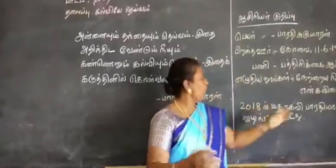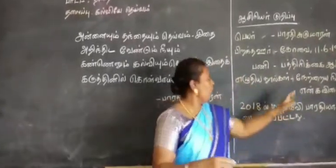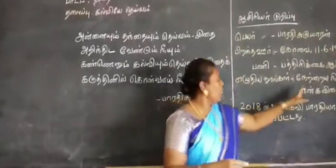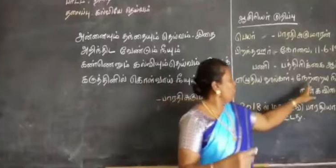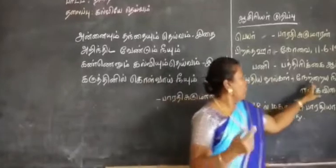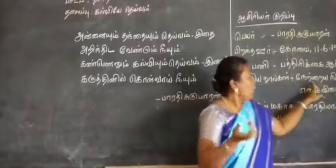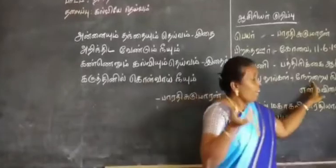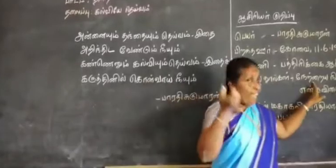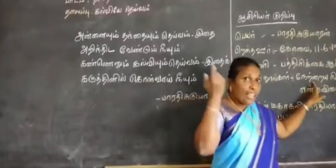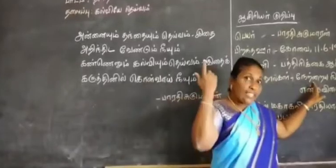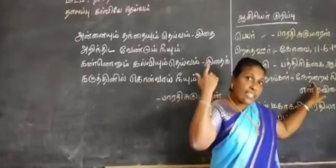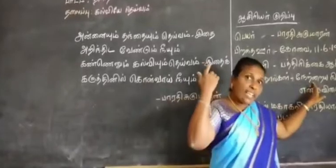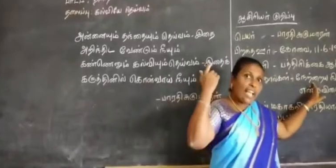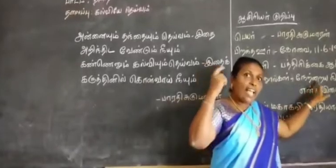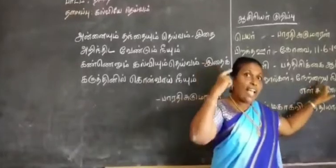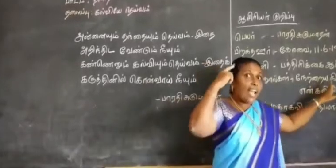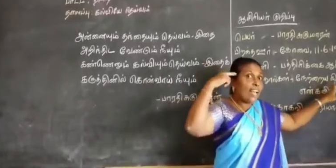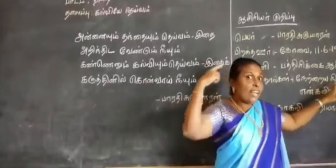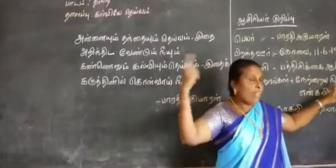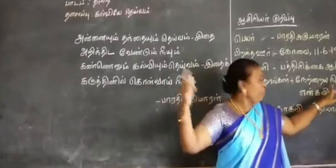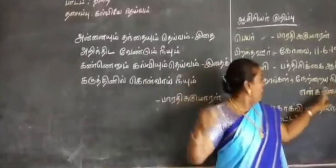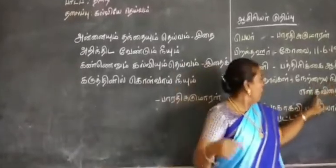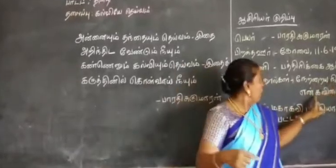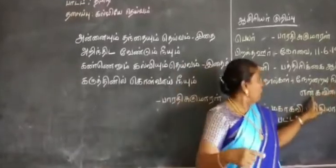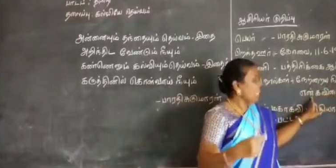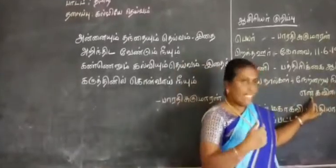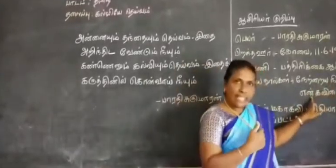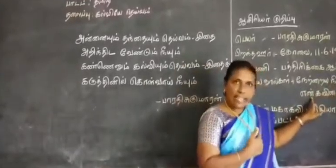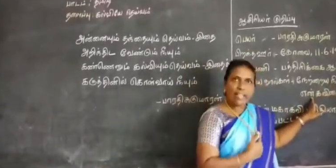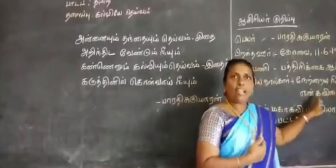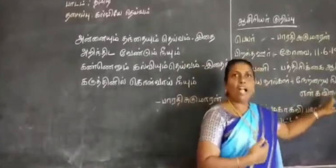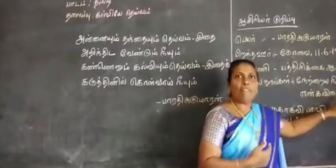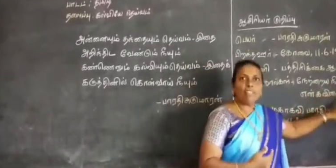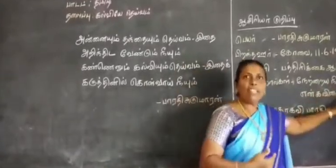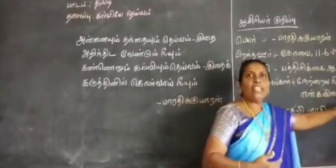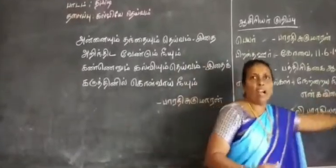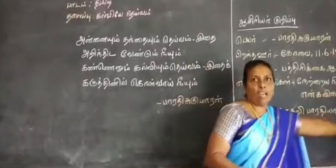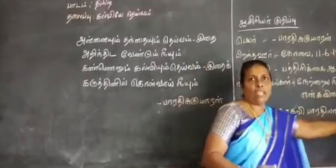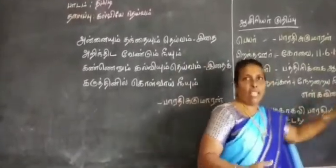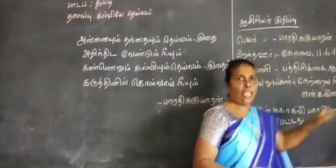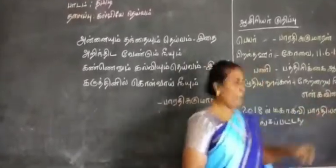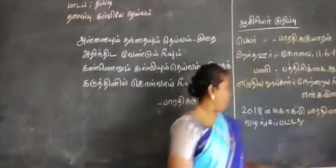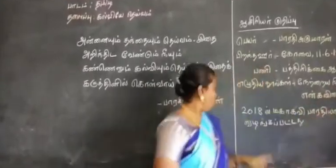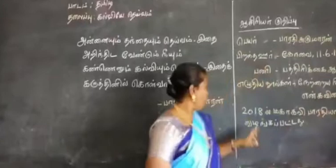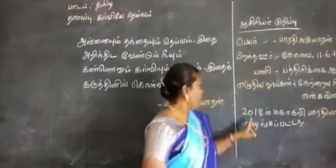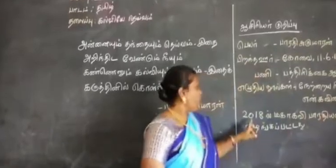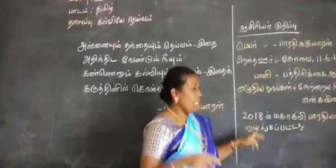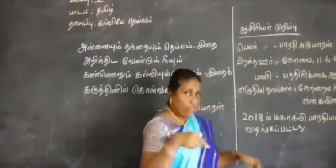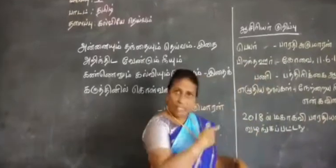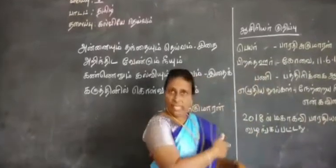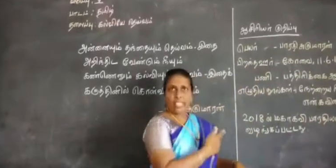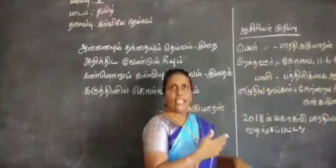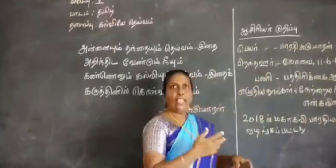நூல்கள் நேற்றைய நினைவுகள், என் கவிதை காரியே. இவருக்கு